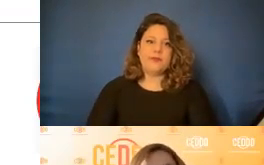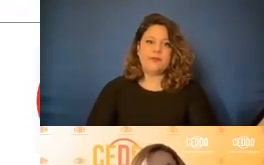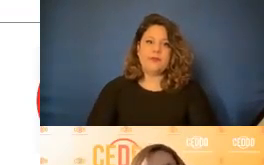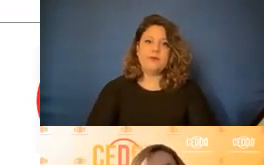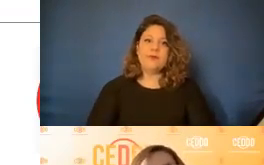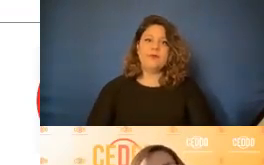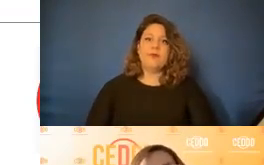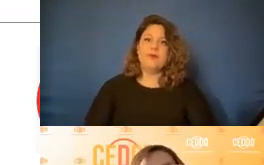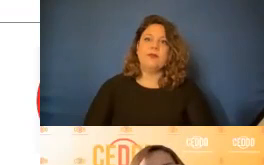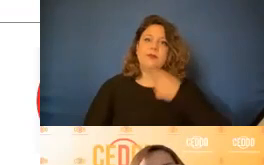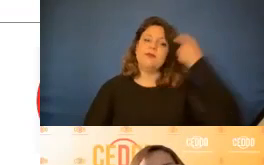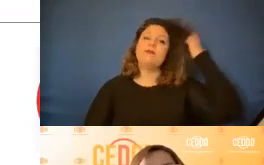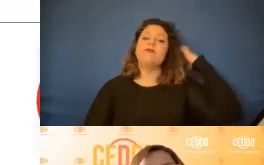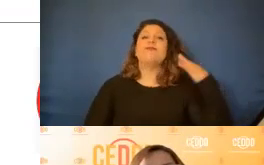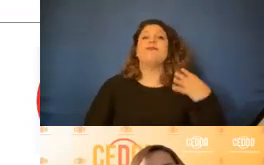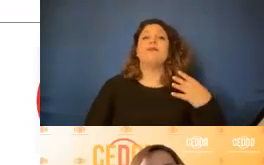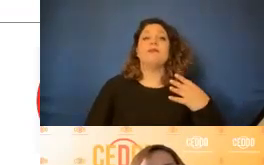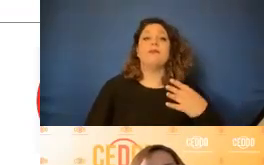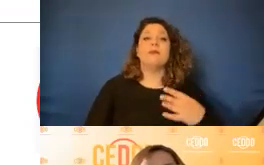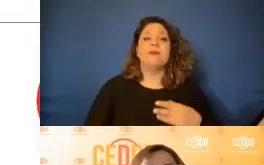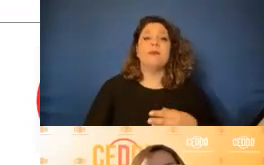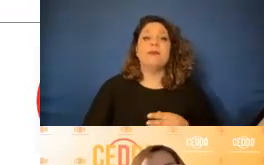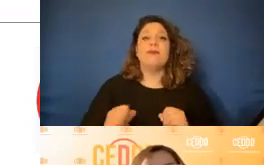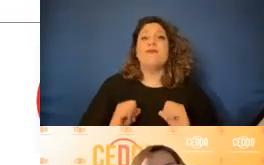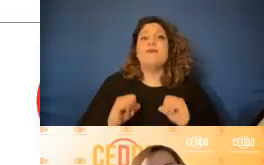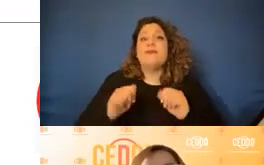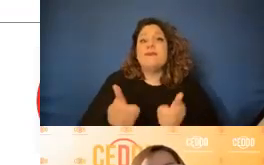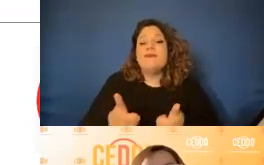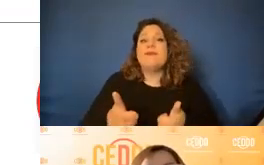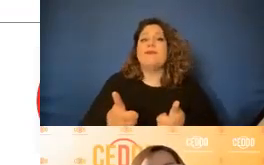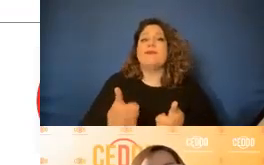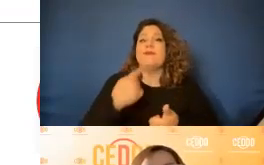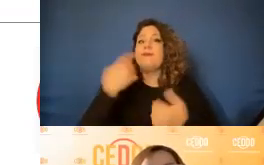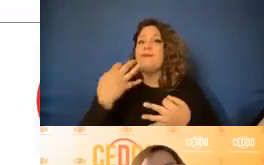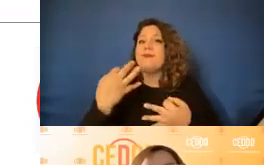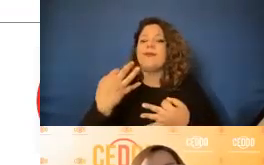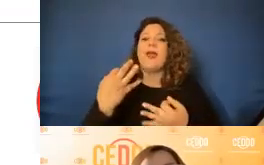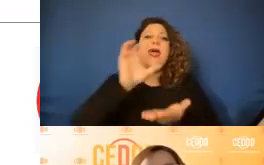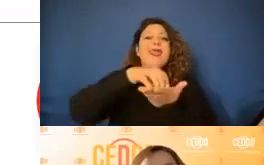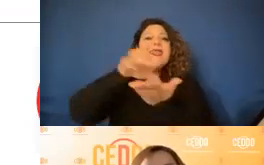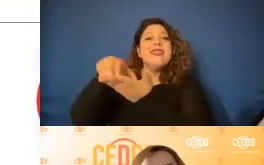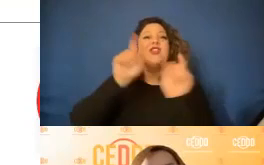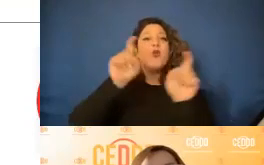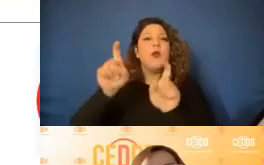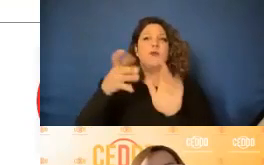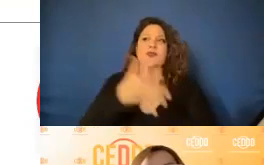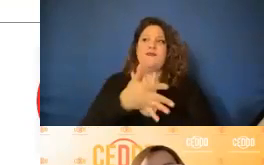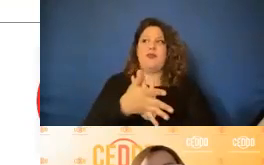Bien, como introducción decir que en realidad los centros educativos son un reflejo de lo que ocurre en el resto de la